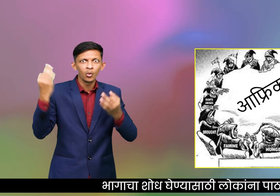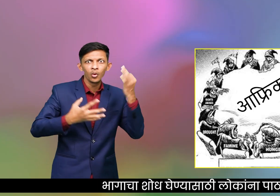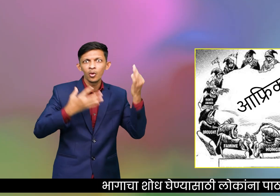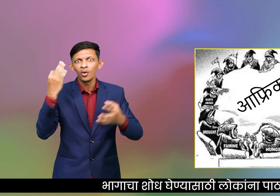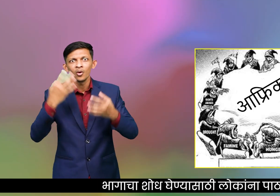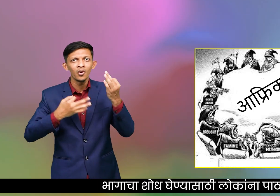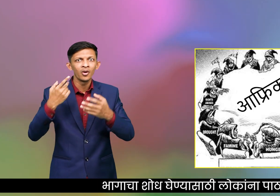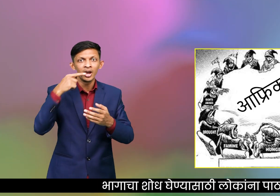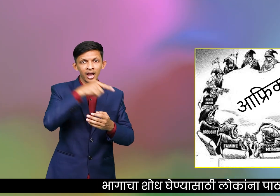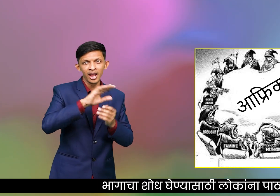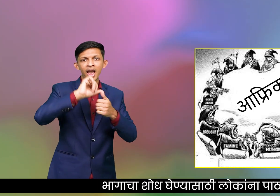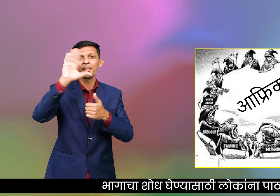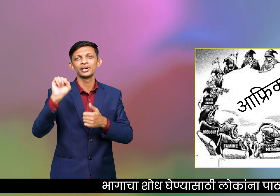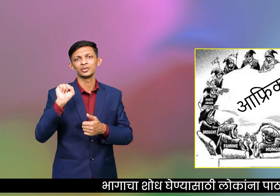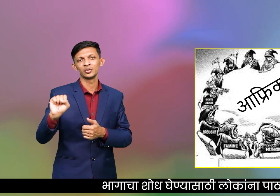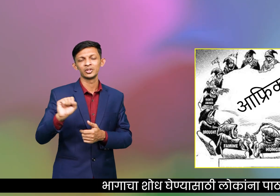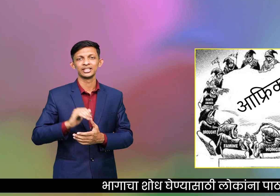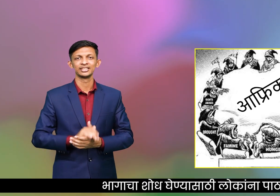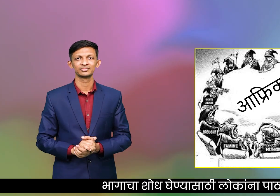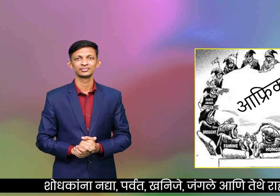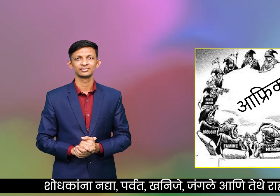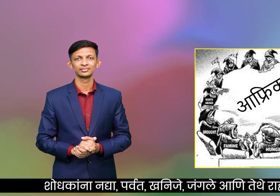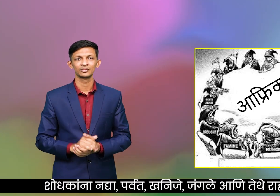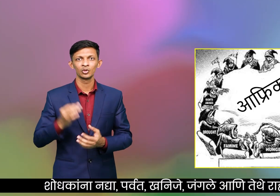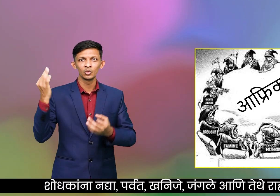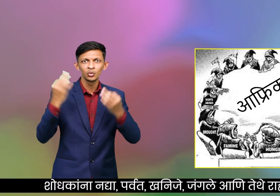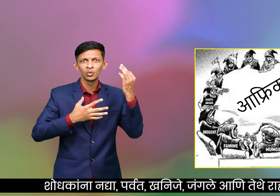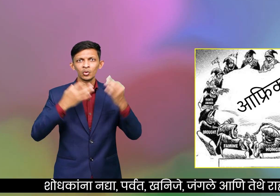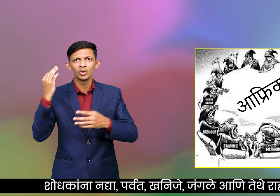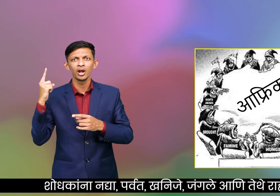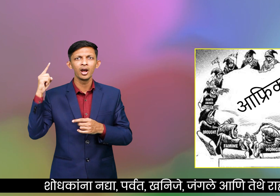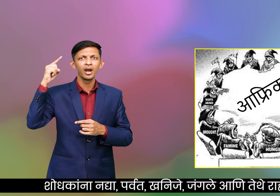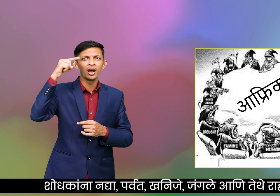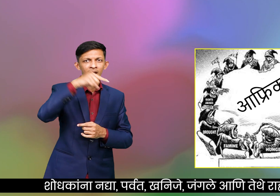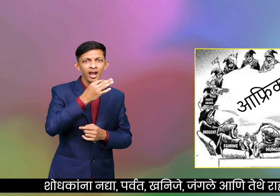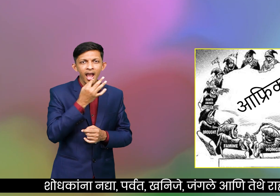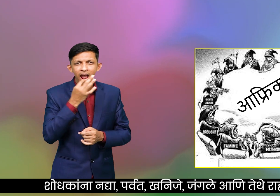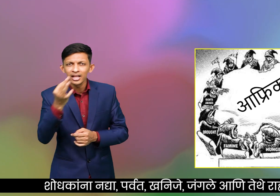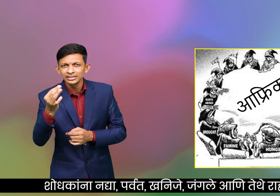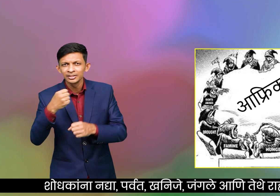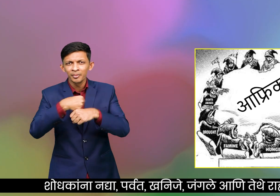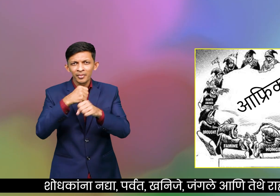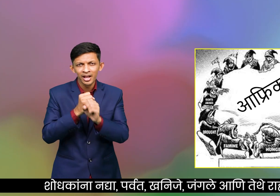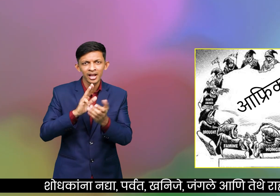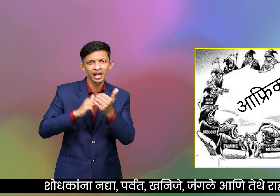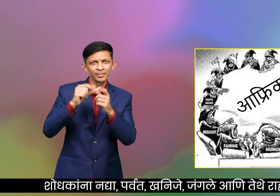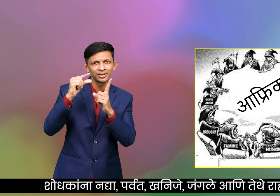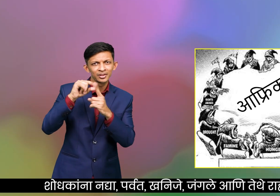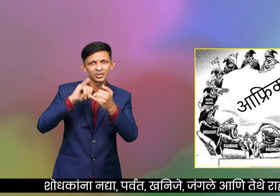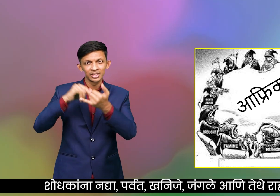शोध घेण्यासाठी लोकांना पाठवले. शोधकांना नद्या, पर्वत, खनिजे, जंगले आणि तेथे